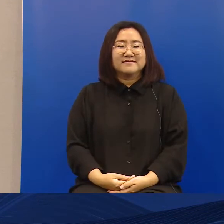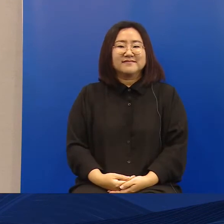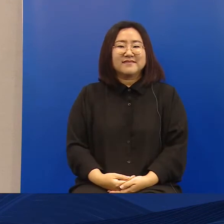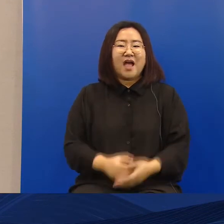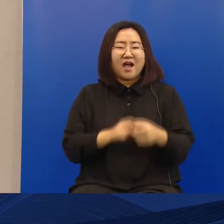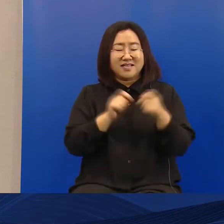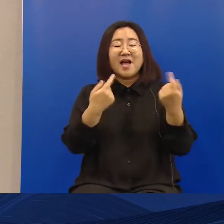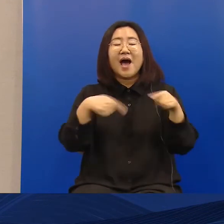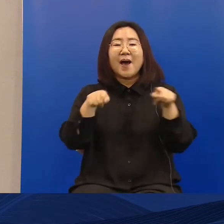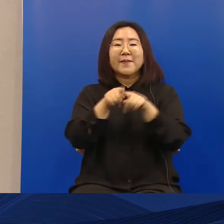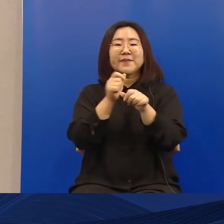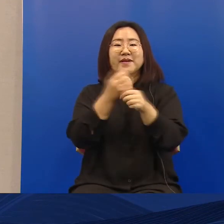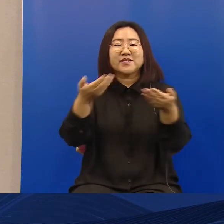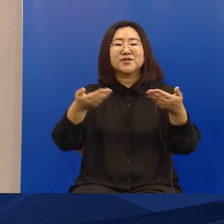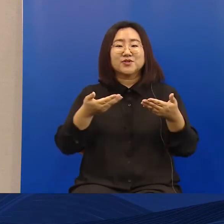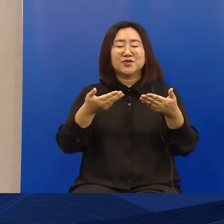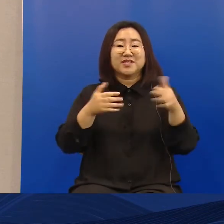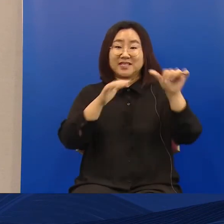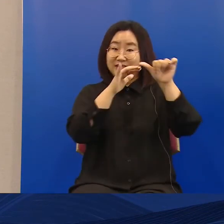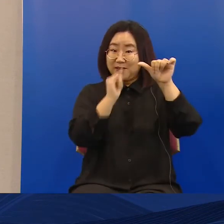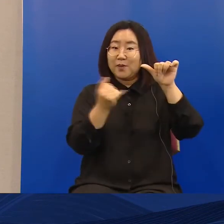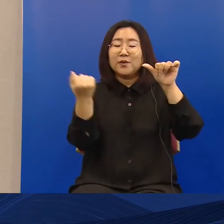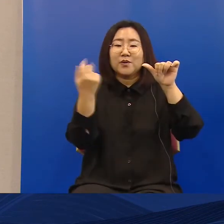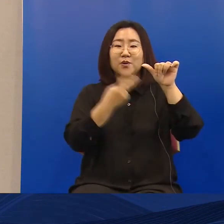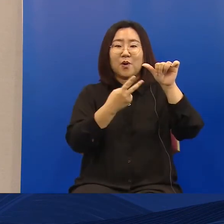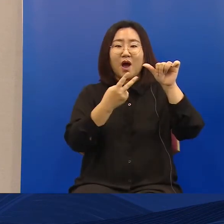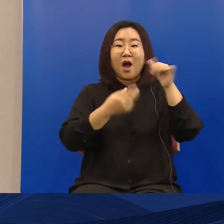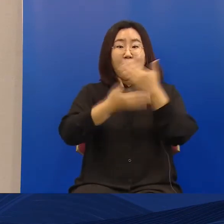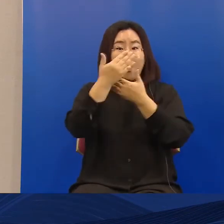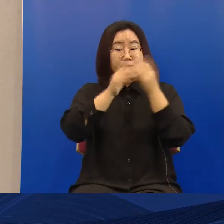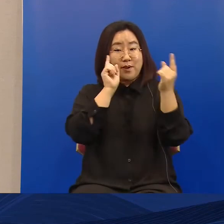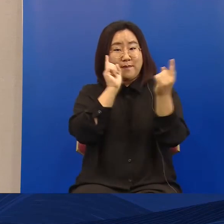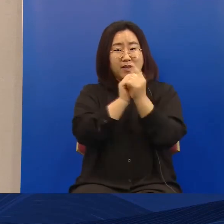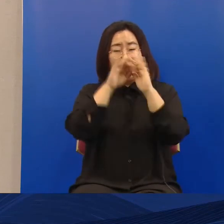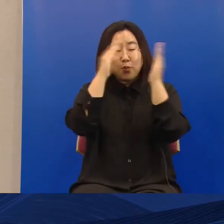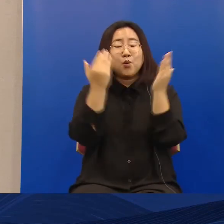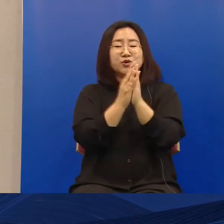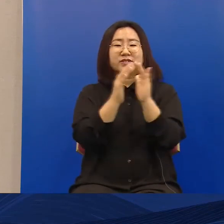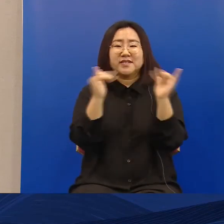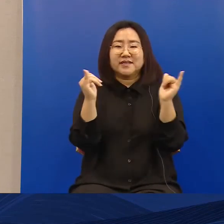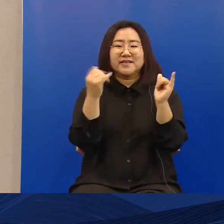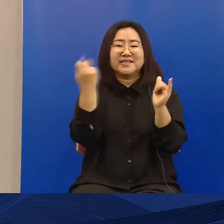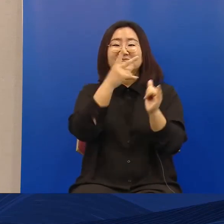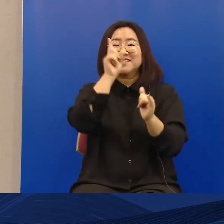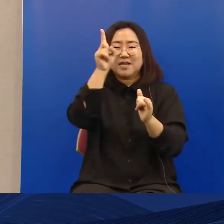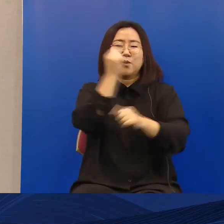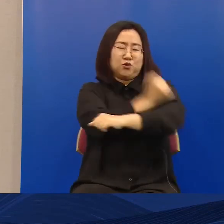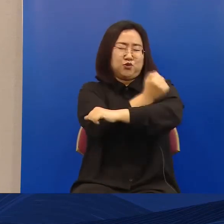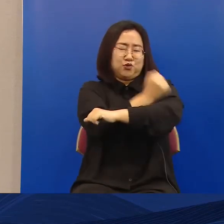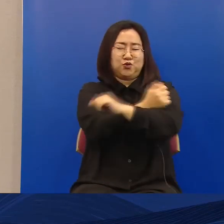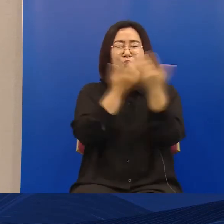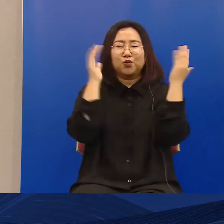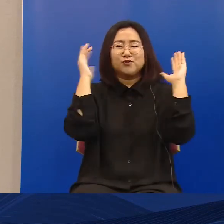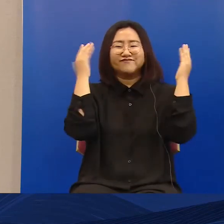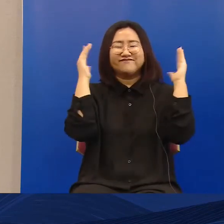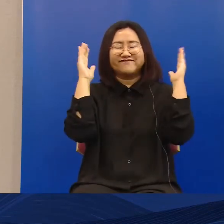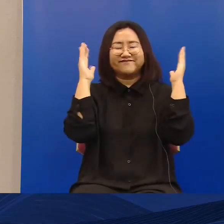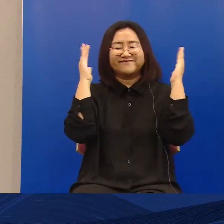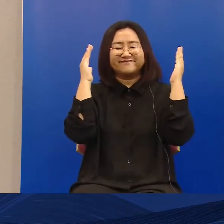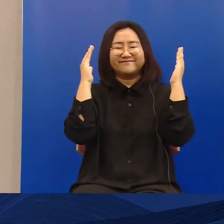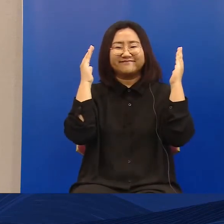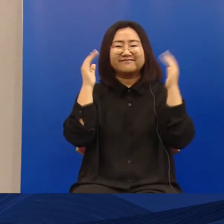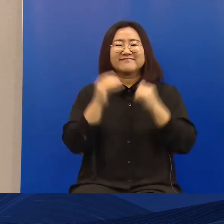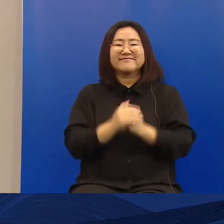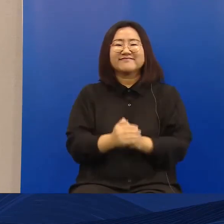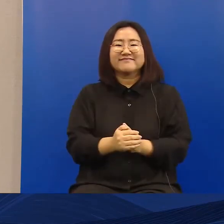네, 긴 시간 함께 해주신 이 무대 위의 5분과 그리고 또 화면을 통해 만나 뵀던 모든 분들께 다시 한 번 더 수고의 박수 한 번 더